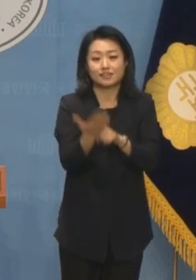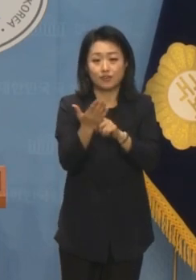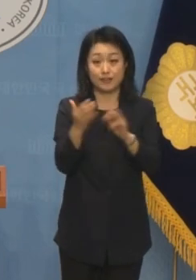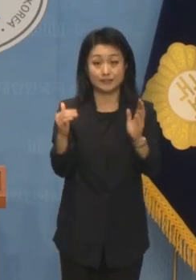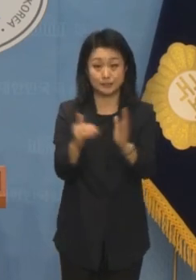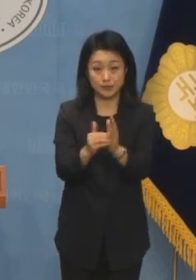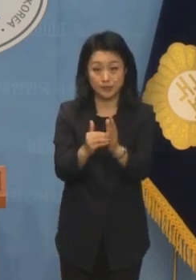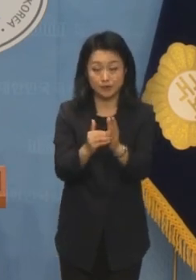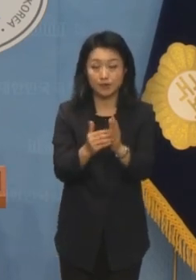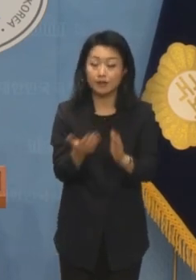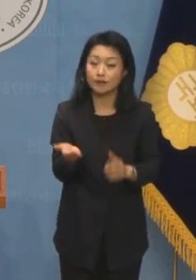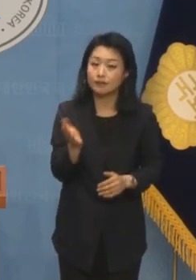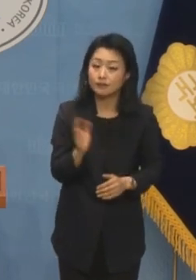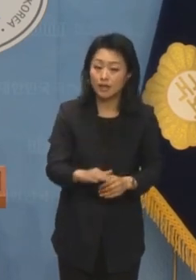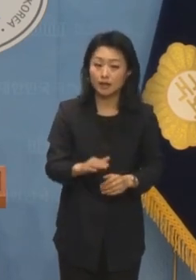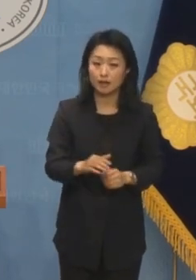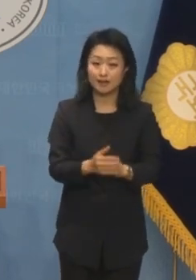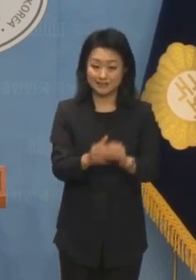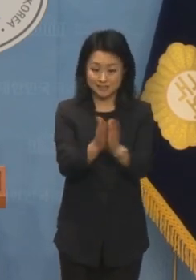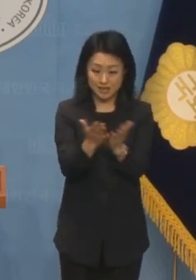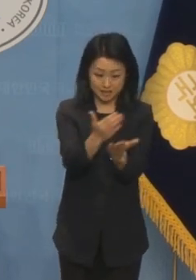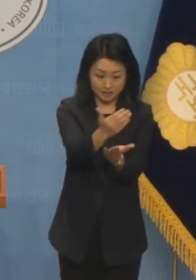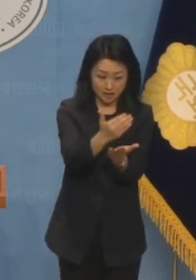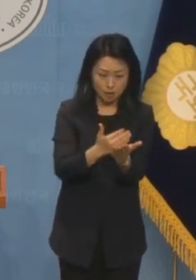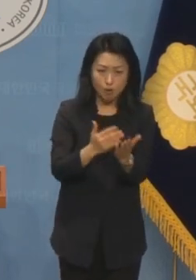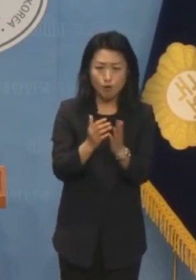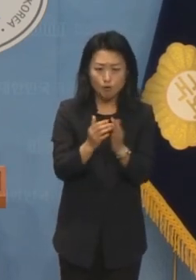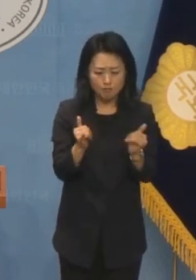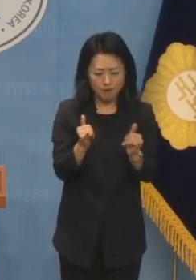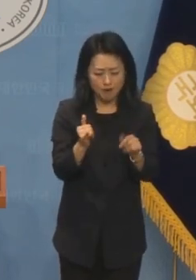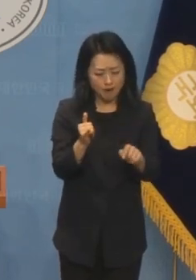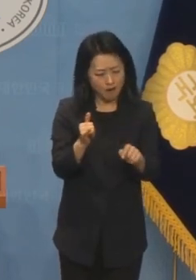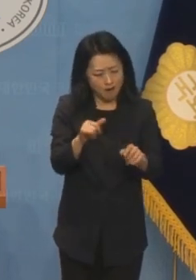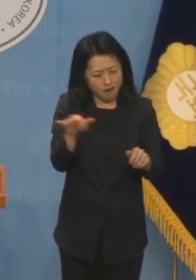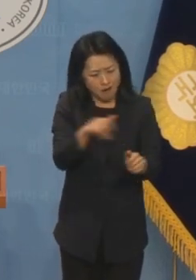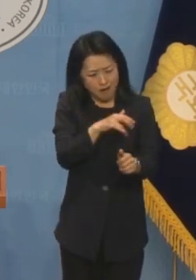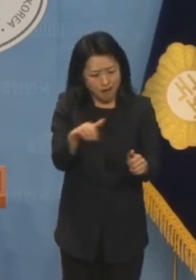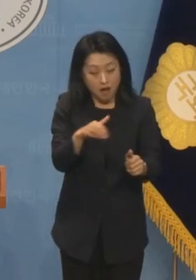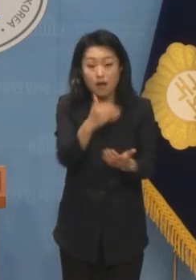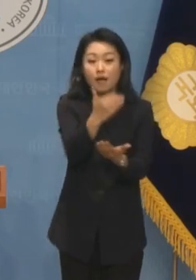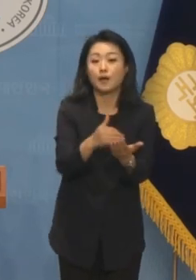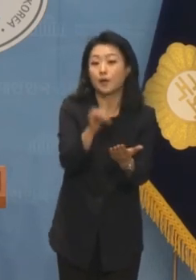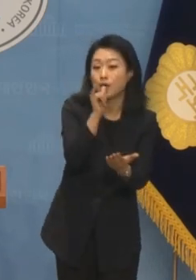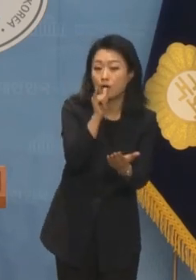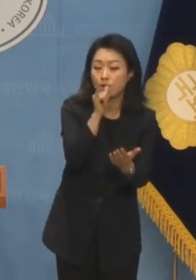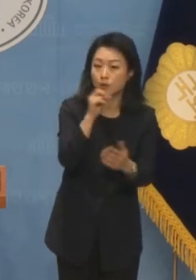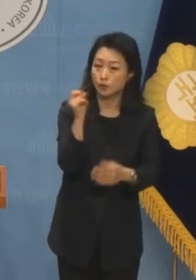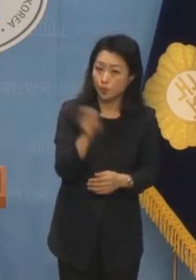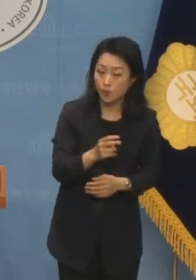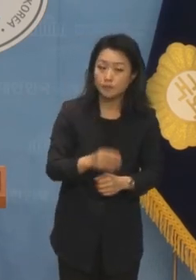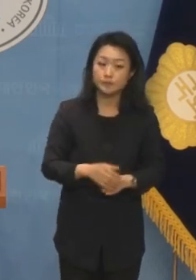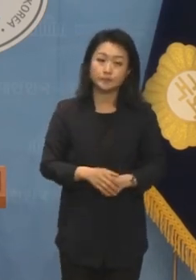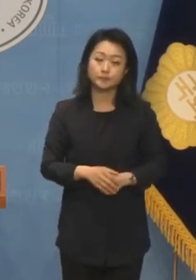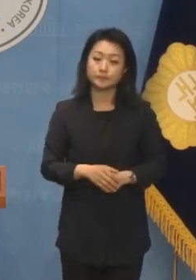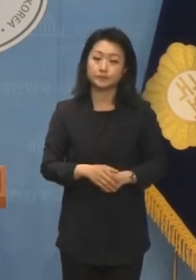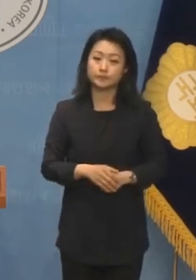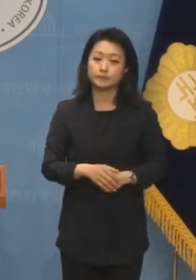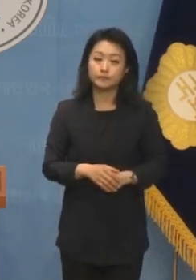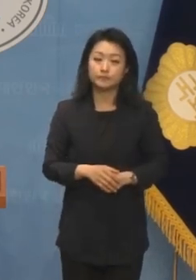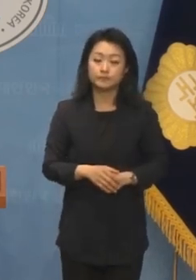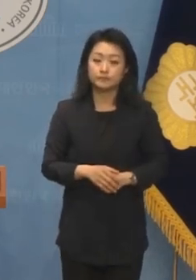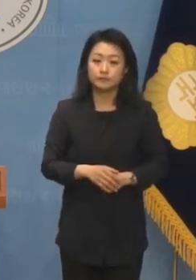드러났음에도 국민들을 호도하고 있습니다. 특히 무엇보다 황당한 것은